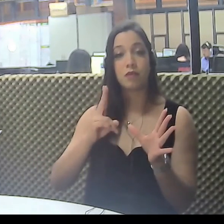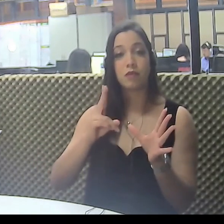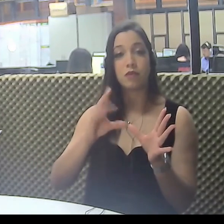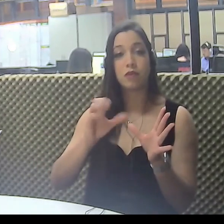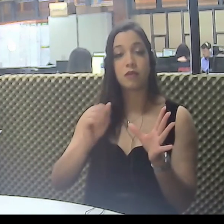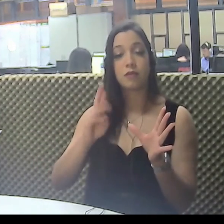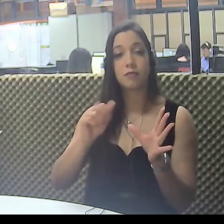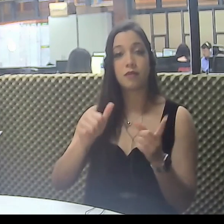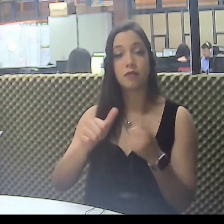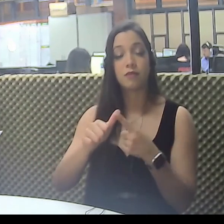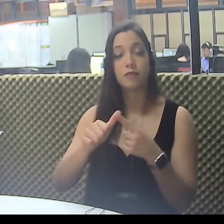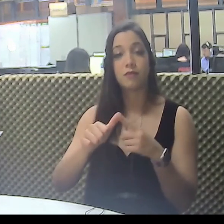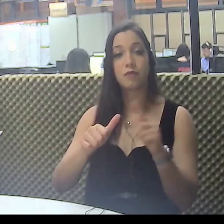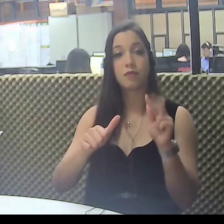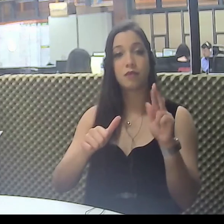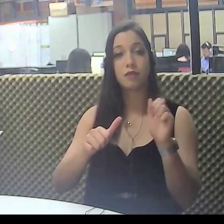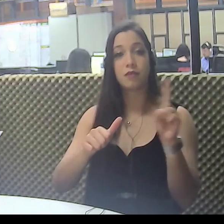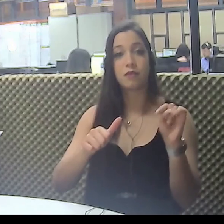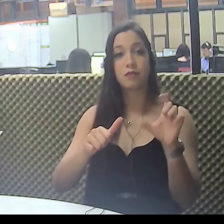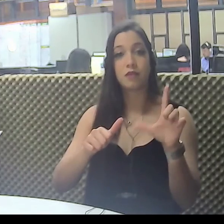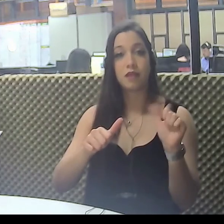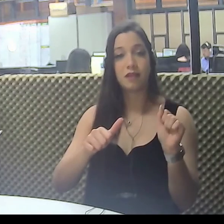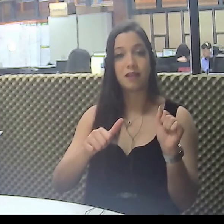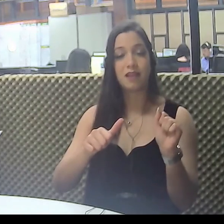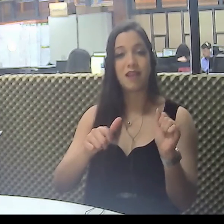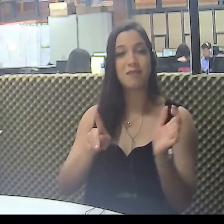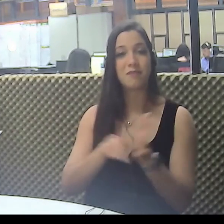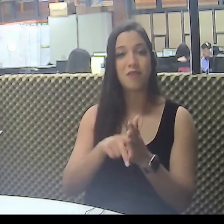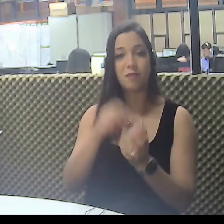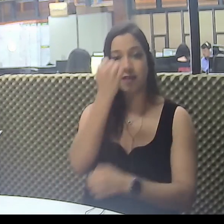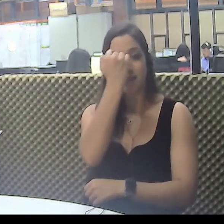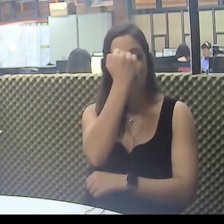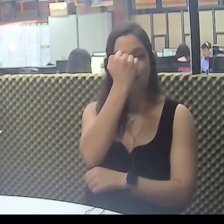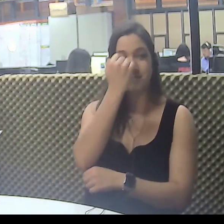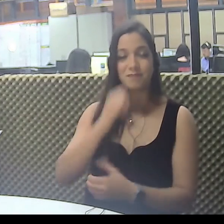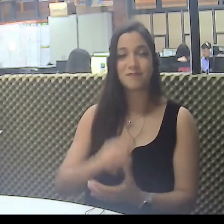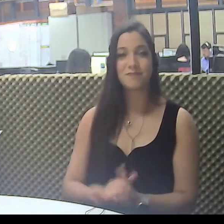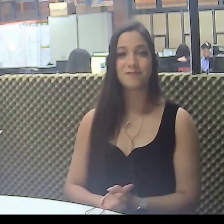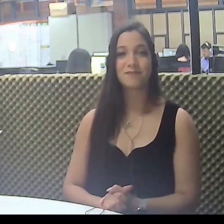e Graziella Oliveira, a musa do forró.